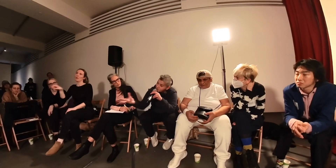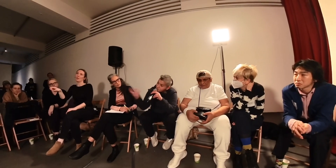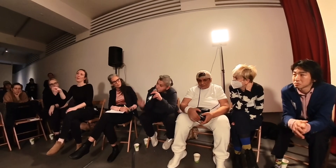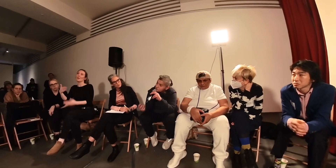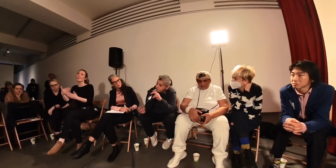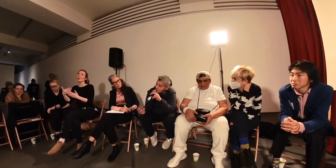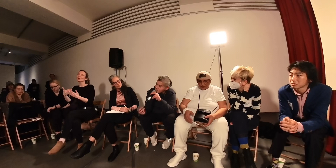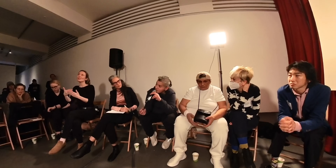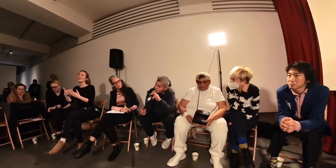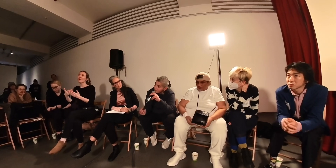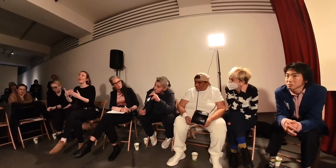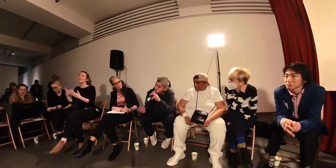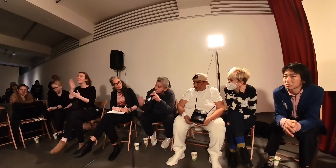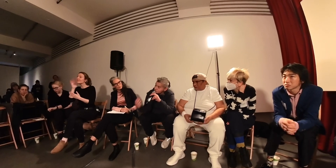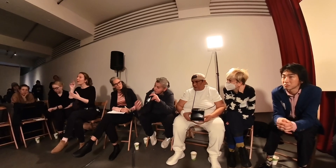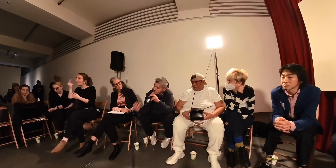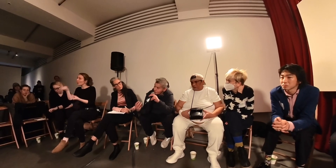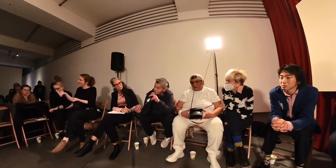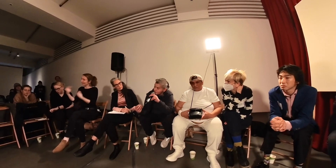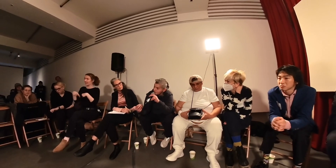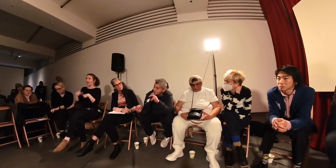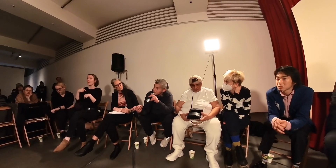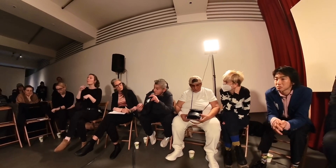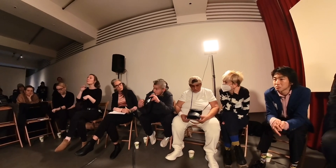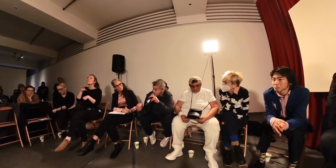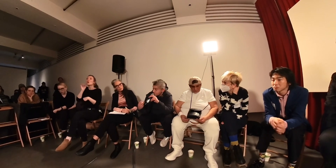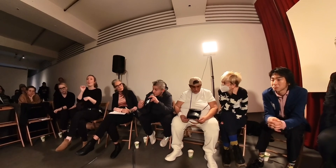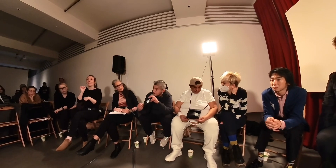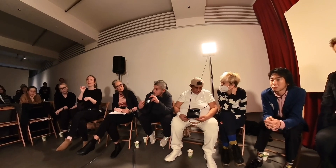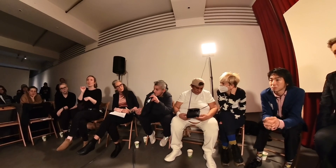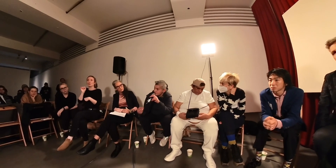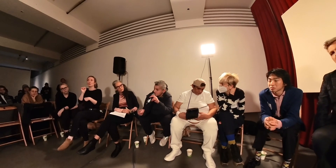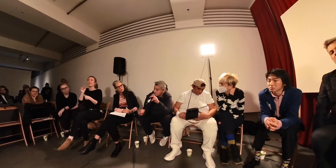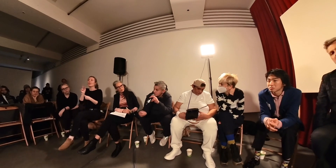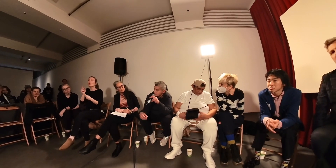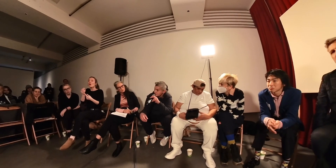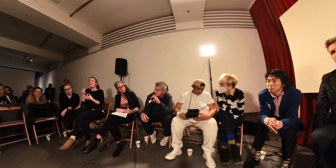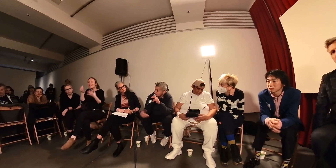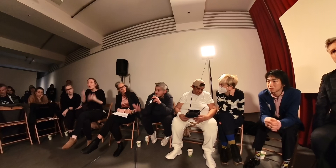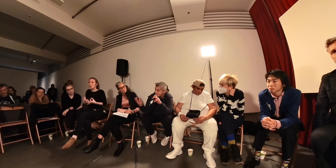často říkám, tak pojďte vy za náma, aby aspoň ten člověk pochopil, že fakt to není snadný.